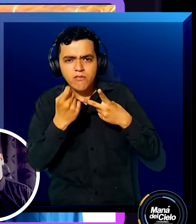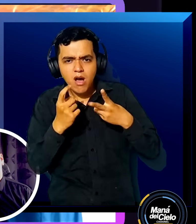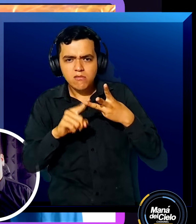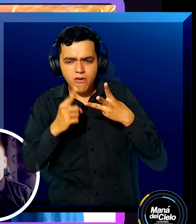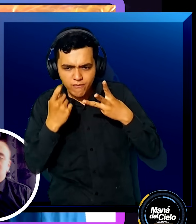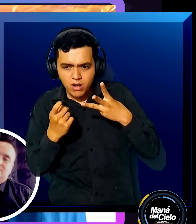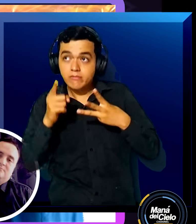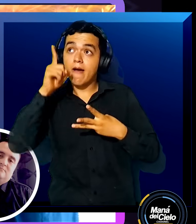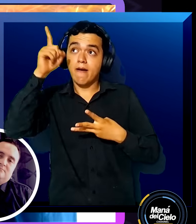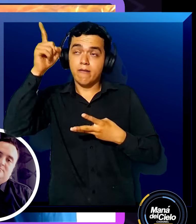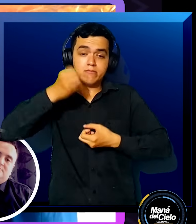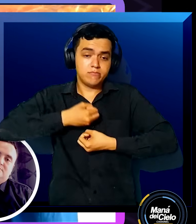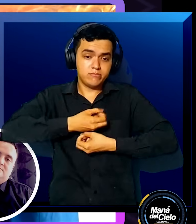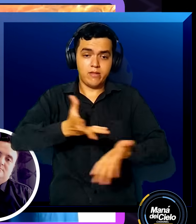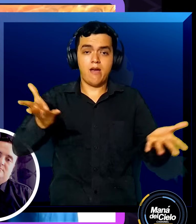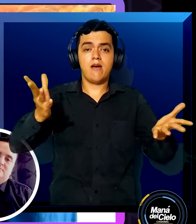rezar.